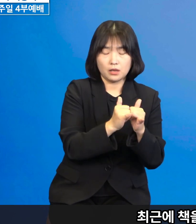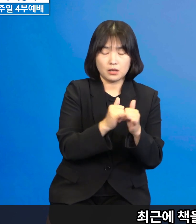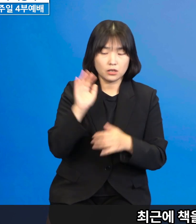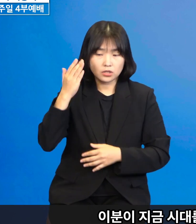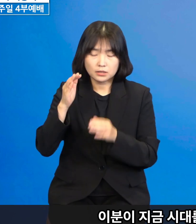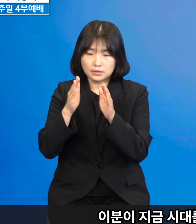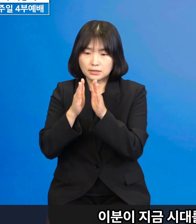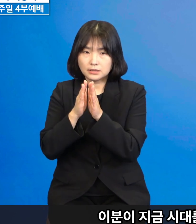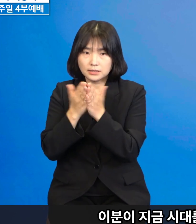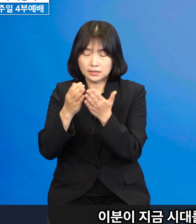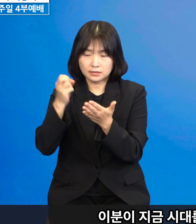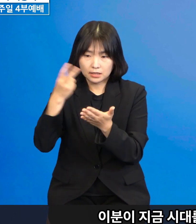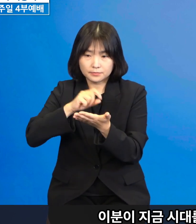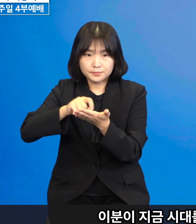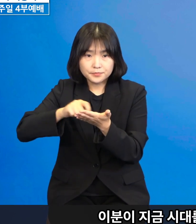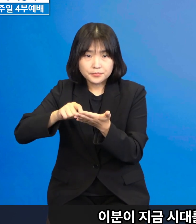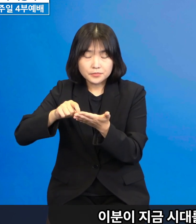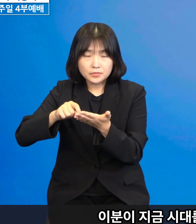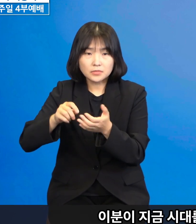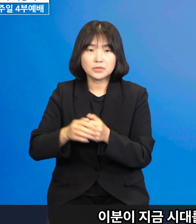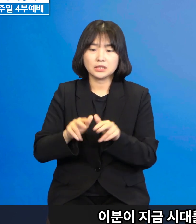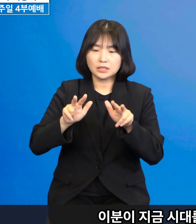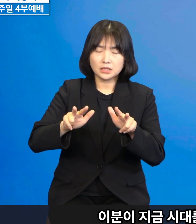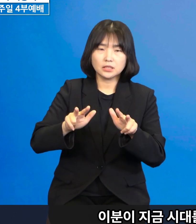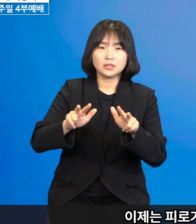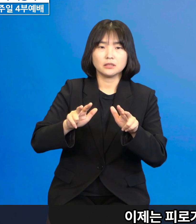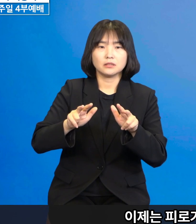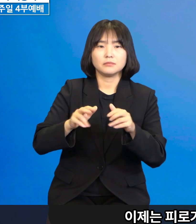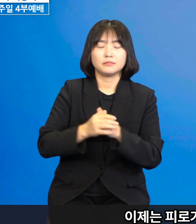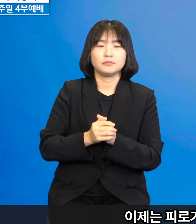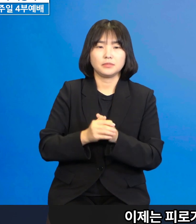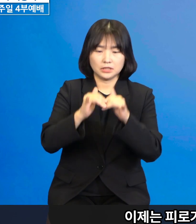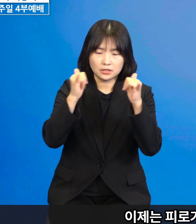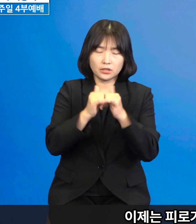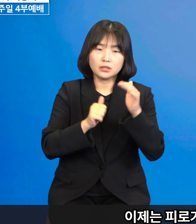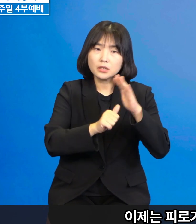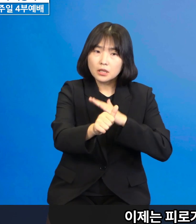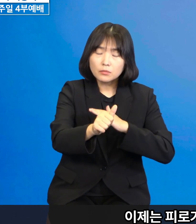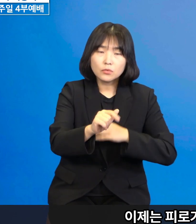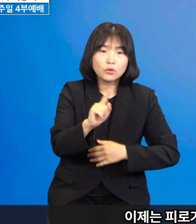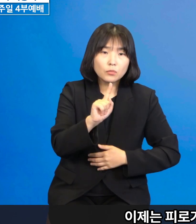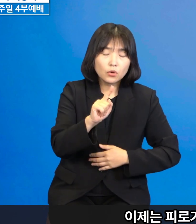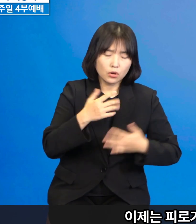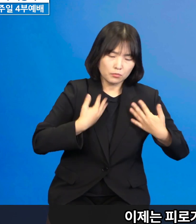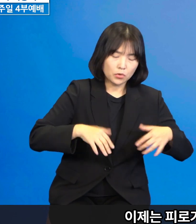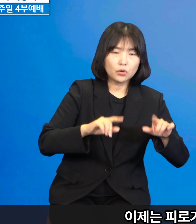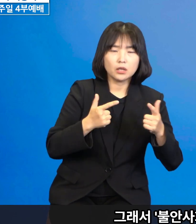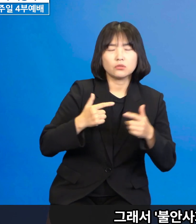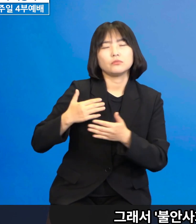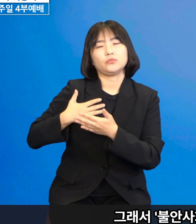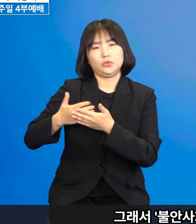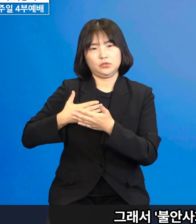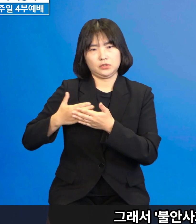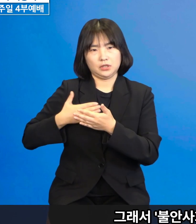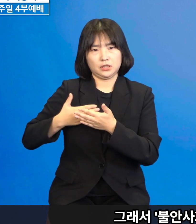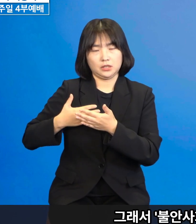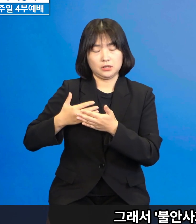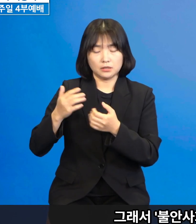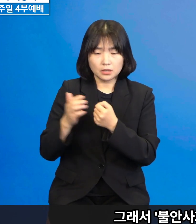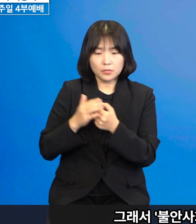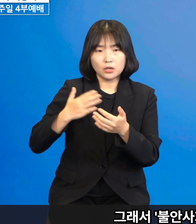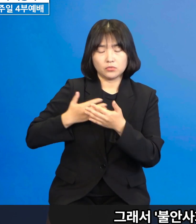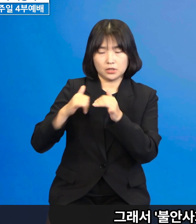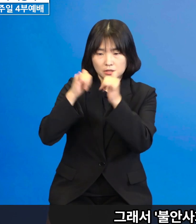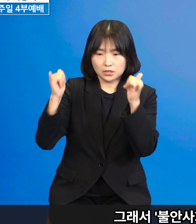썼습니다. 이분이 지금 시대를 대표하는 위태로움은 이제는 피로가 아니라 불안이다. 그래서 불안사회라는